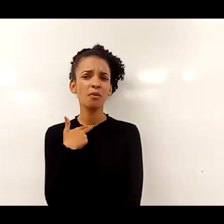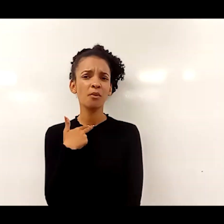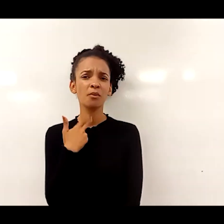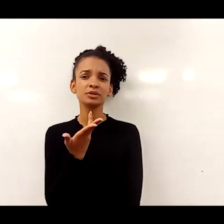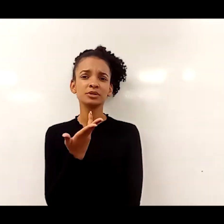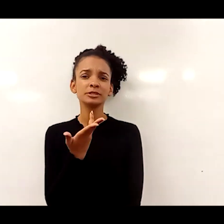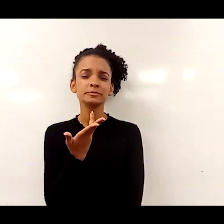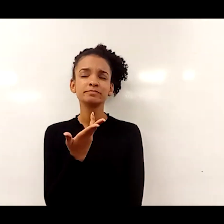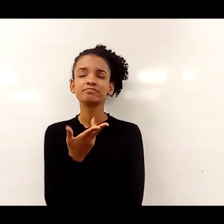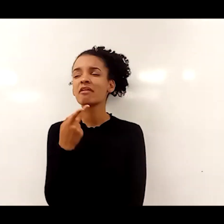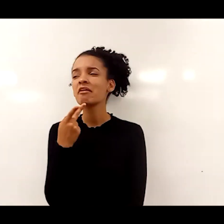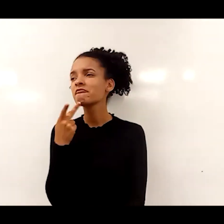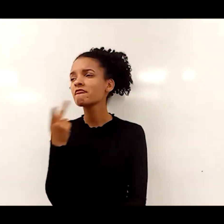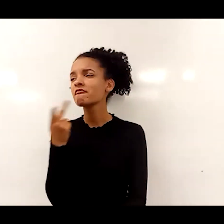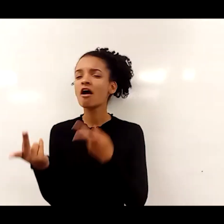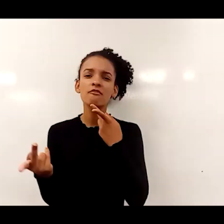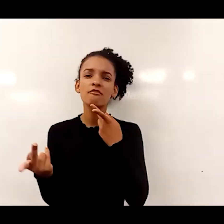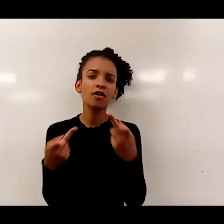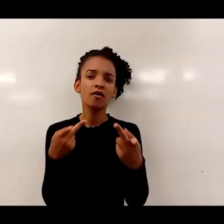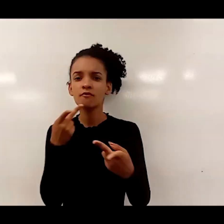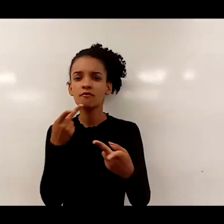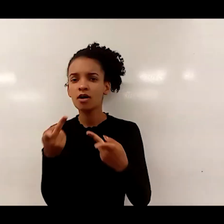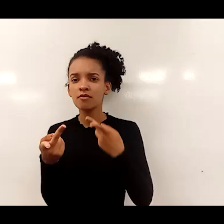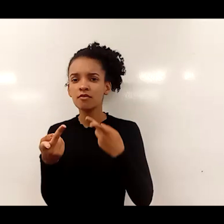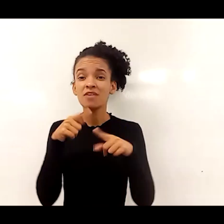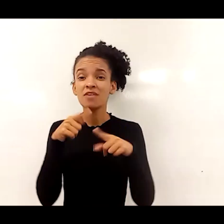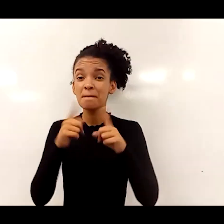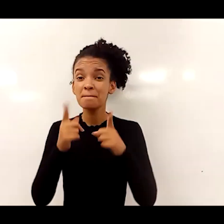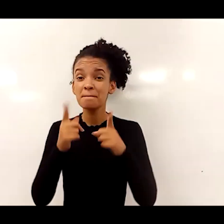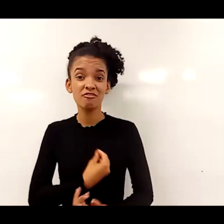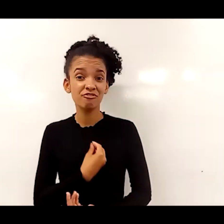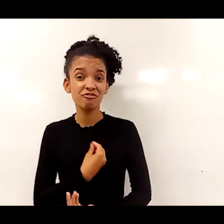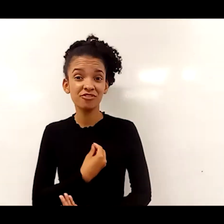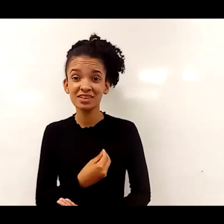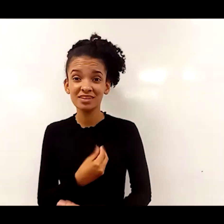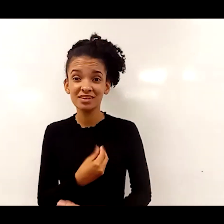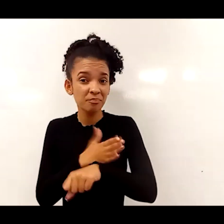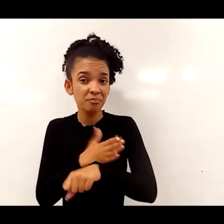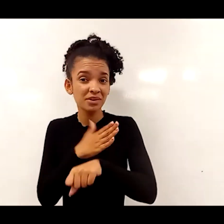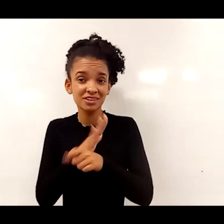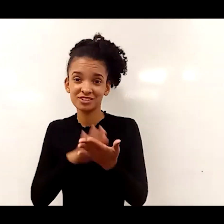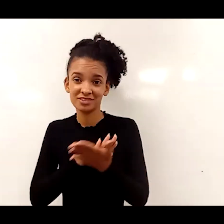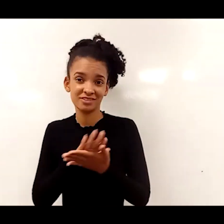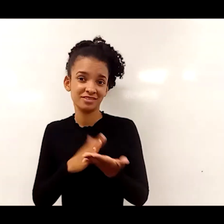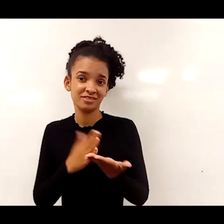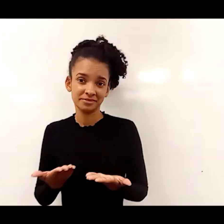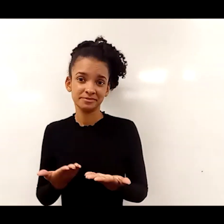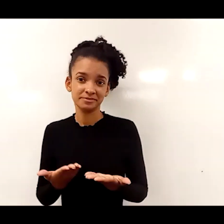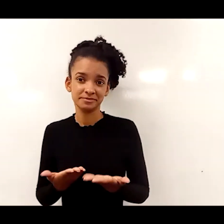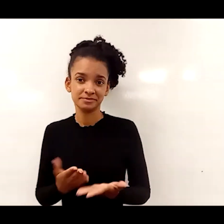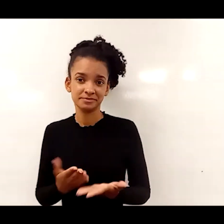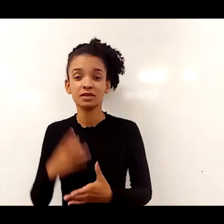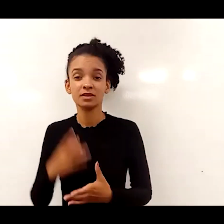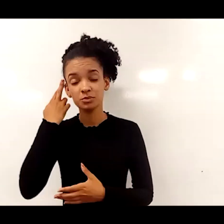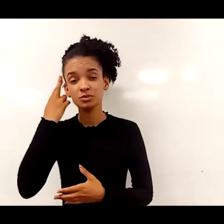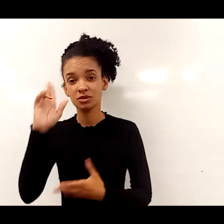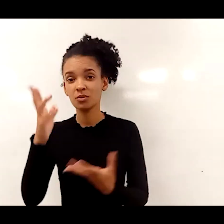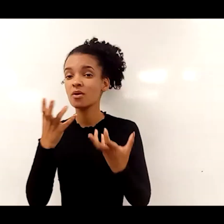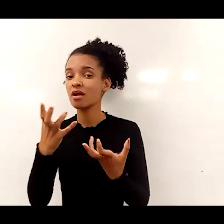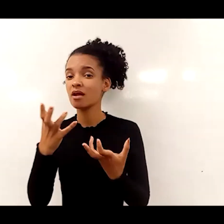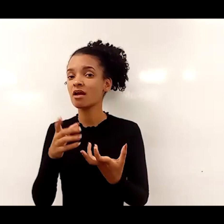proclamando, falando, tal, e não temos realidade na nossa vida, tá bom? O Senhor quer mexer até nesses